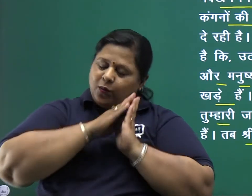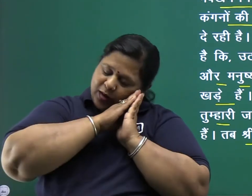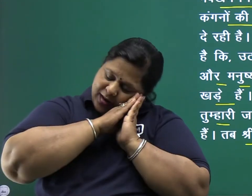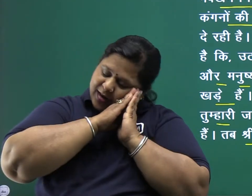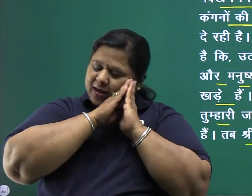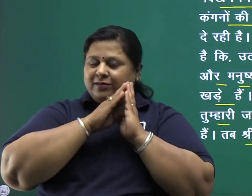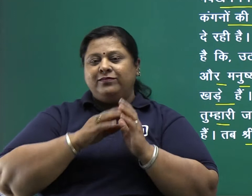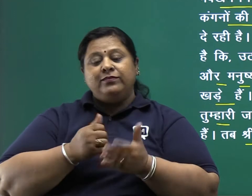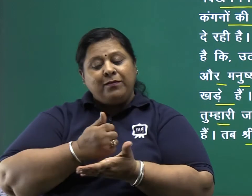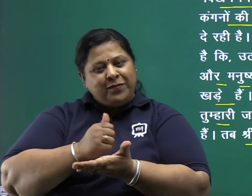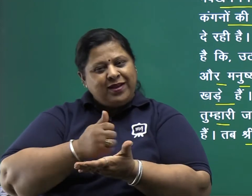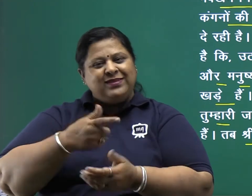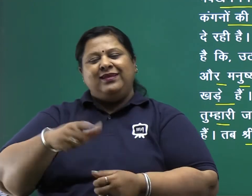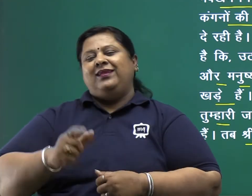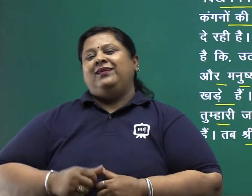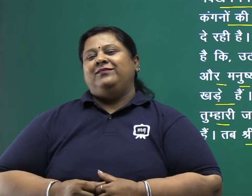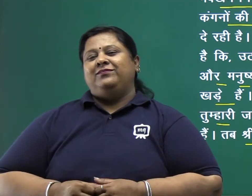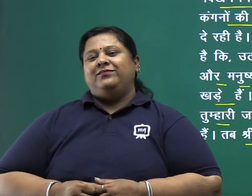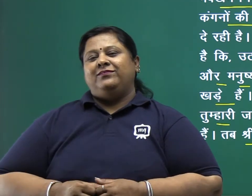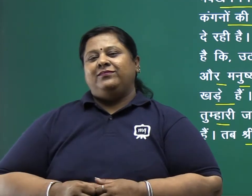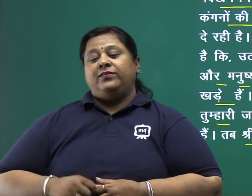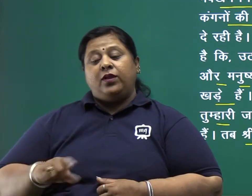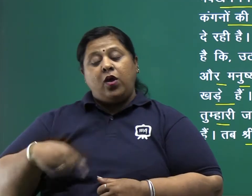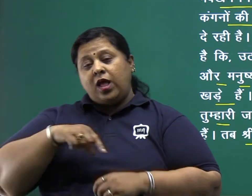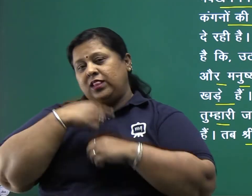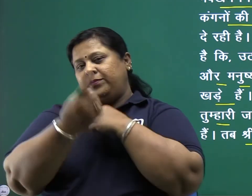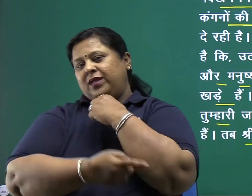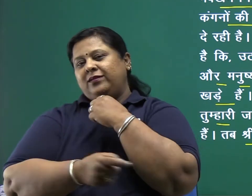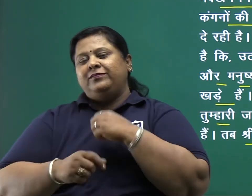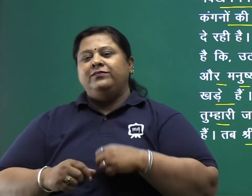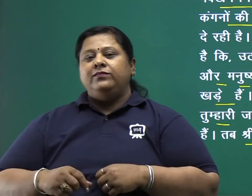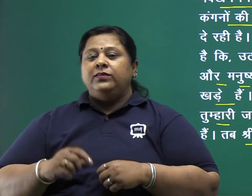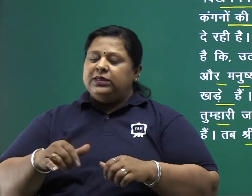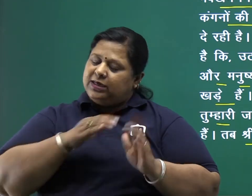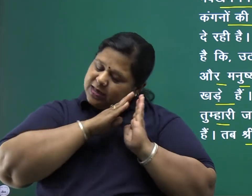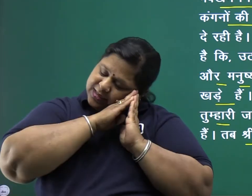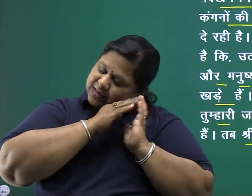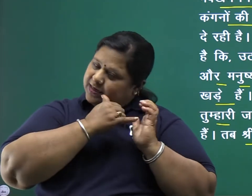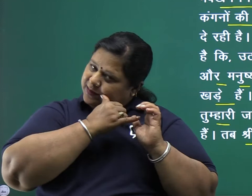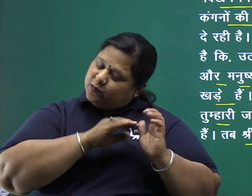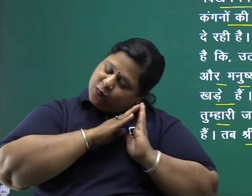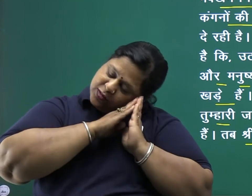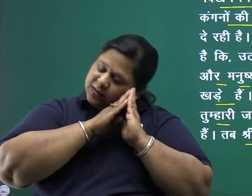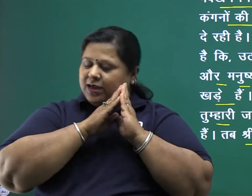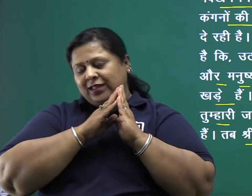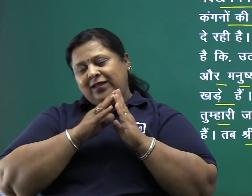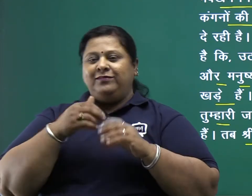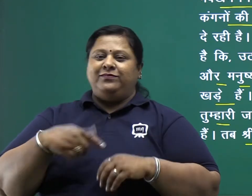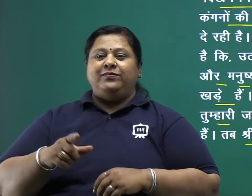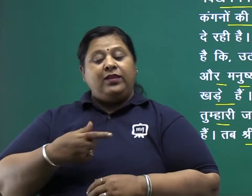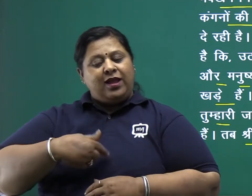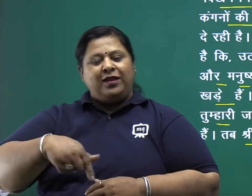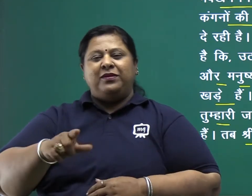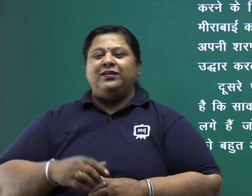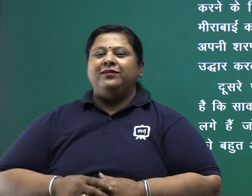का प्रयास कर रही हैं और अंत में श्री कृष्ण उठ जाते हैं। आगे